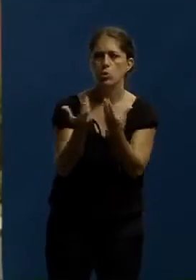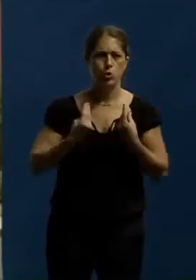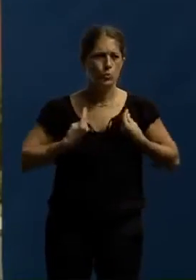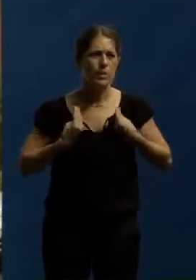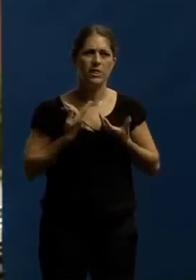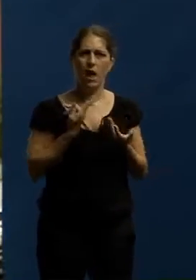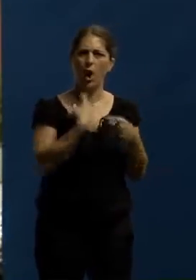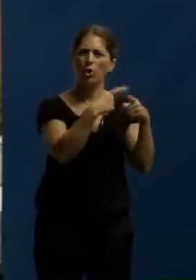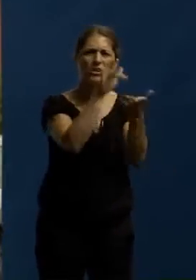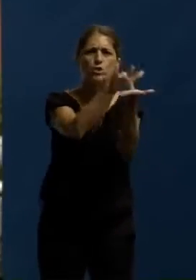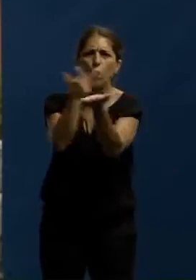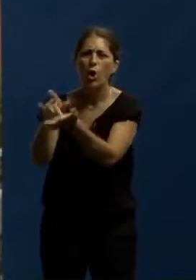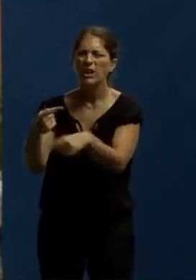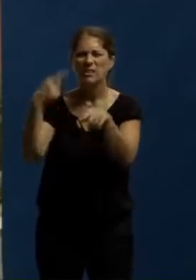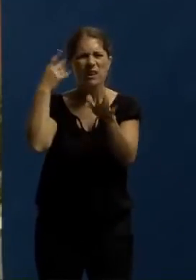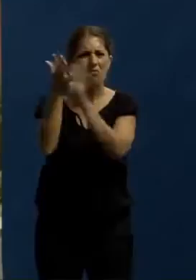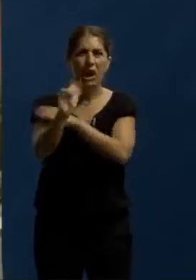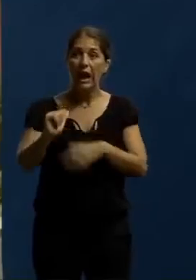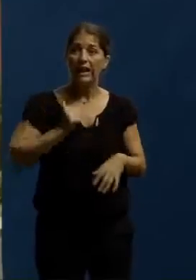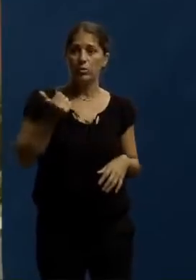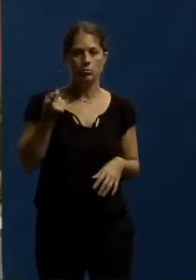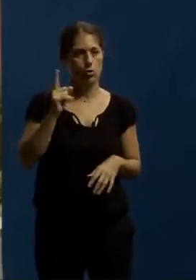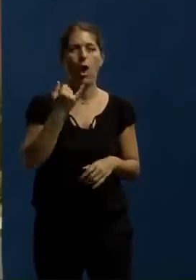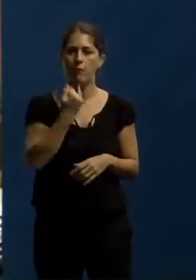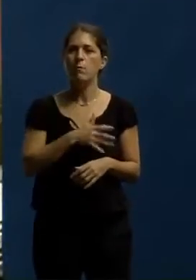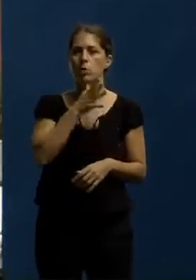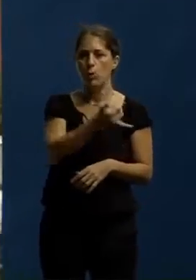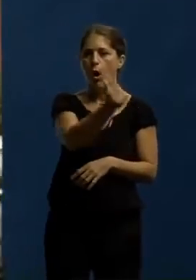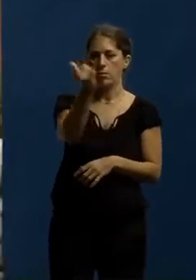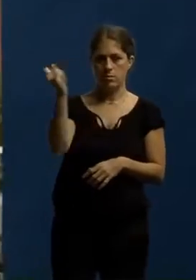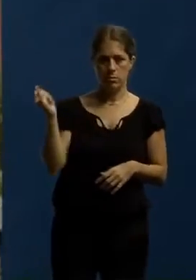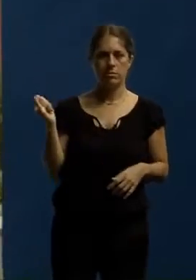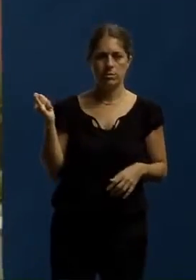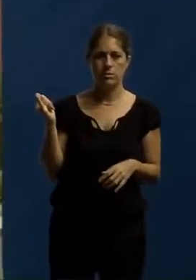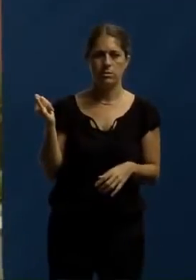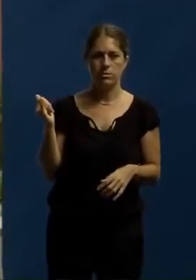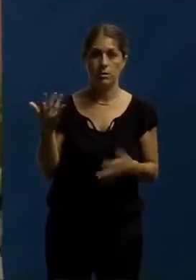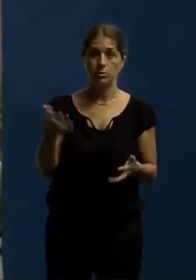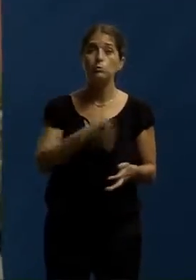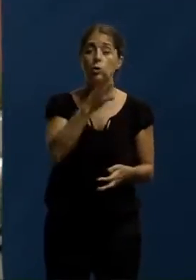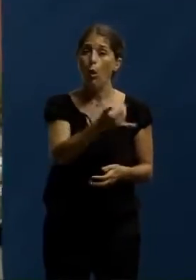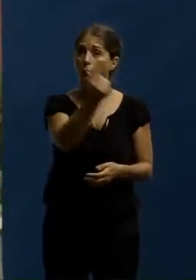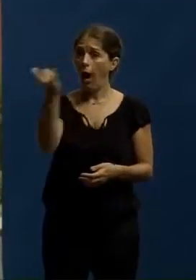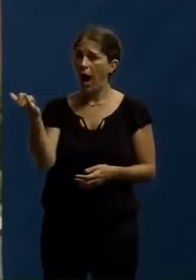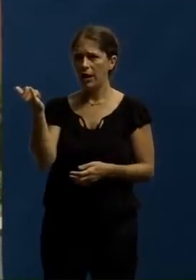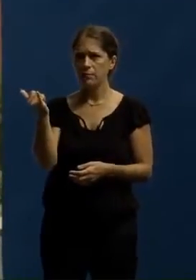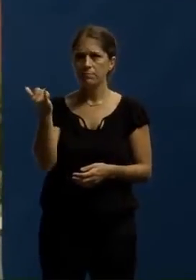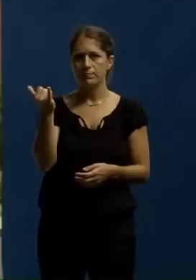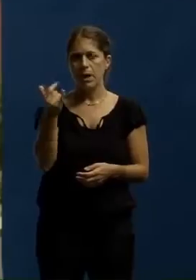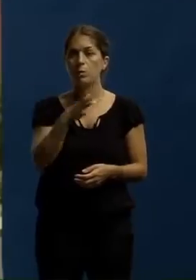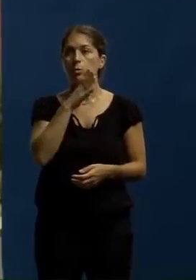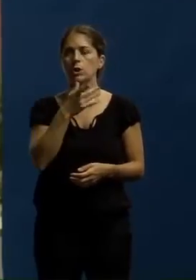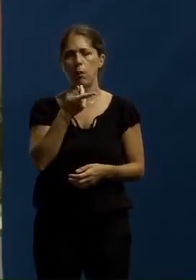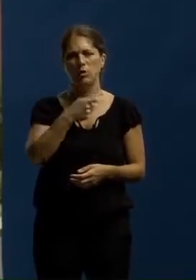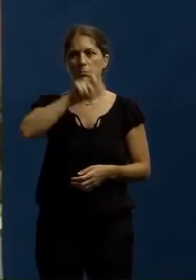vivimos, non son casuais, son causais, teñen causa. E como teñen causa e función dos poderes públicos